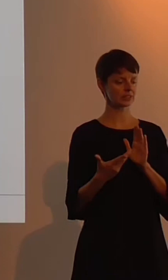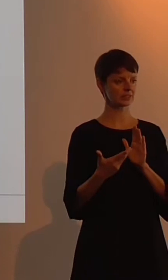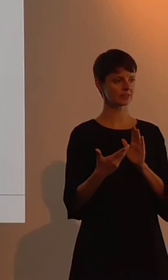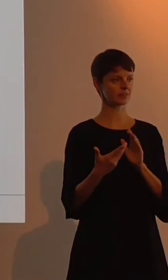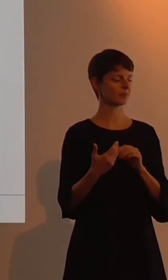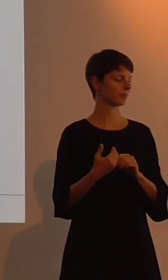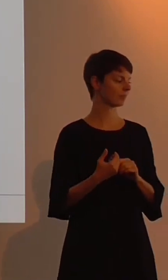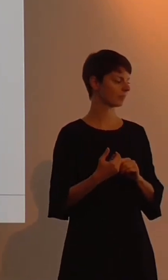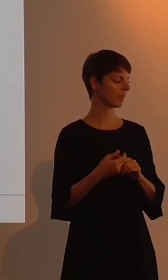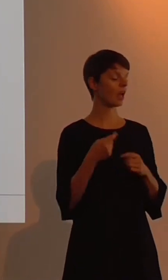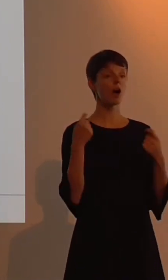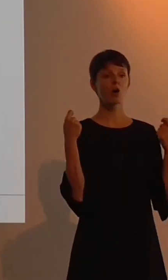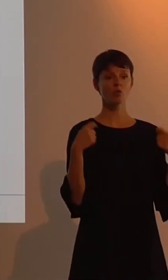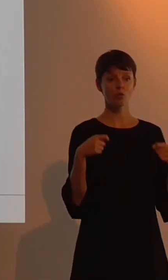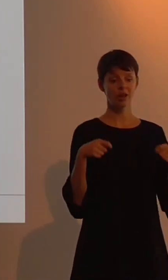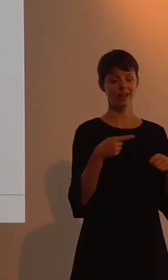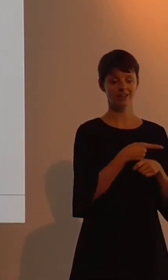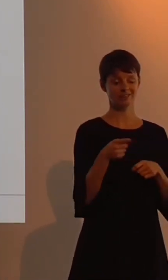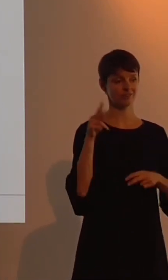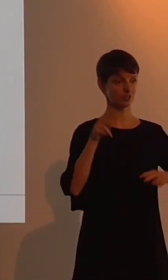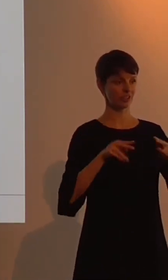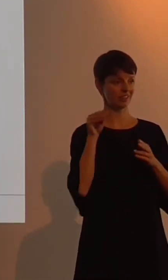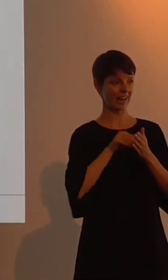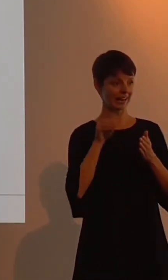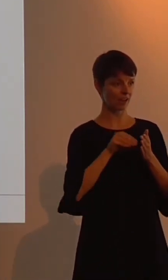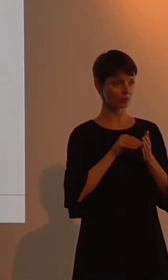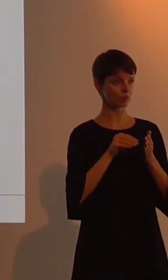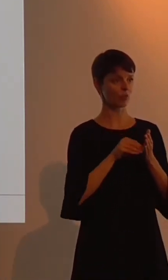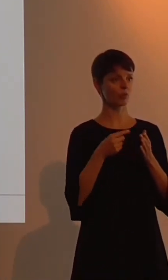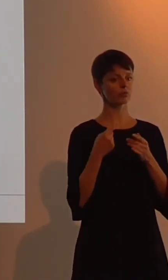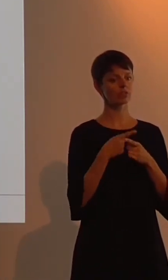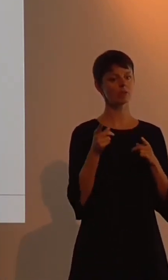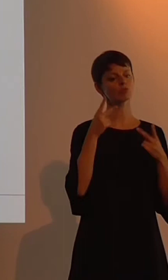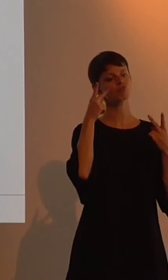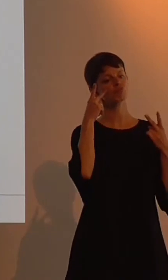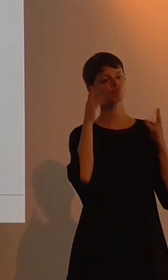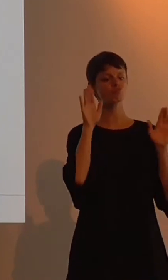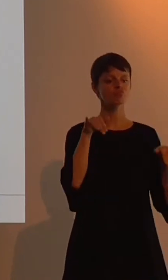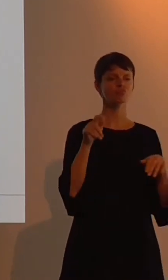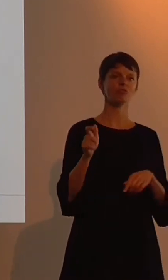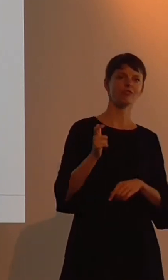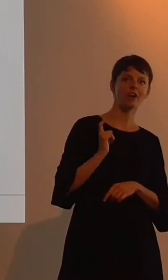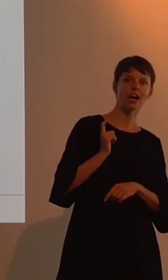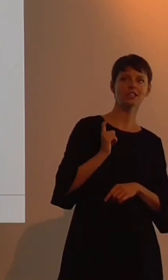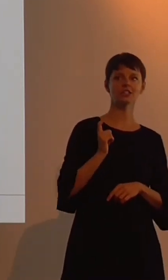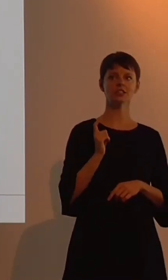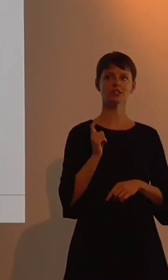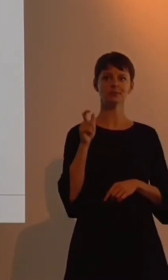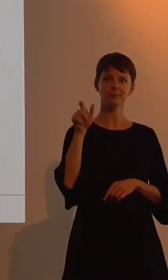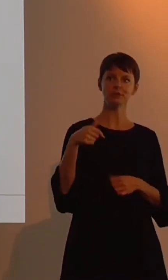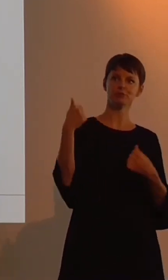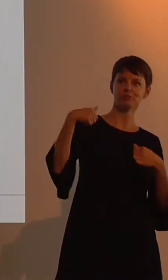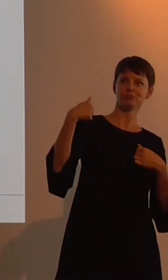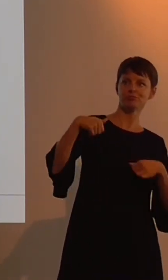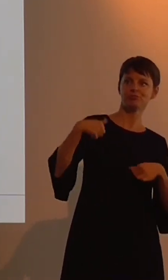so Wahlschlussrunde, die wir in den zerschriftlichen Zentrationen gemeinsam mit den ASG-Kollegen sitzen und der Wahlruhe vor der Bundestagswahl. Und